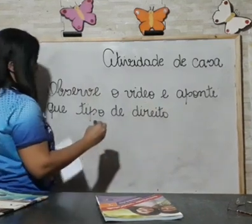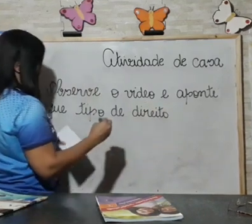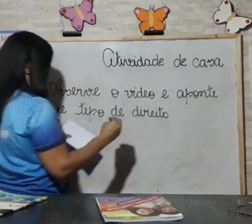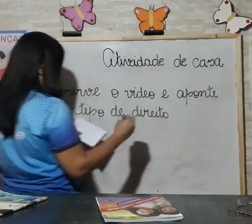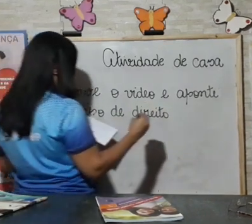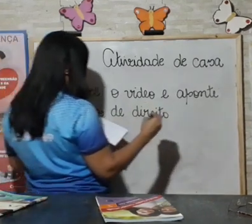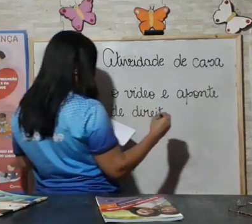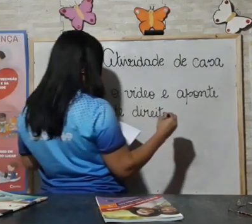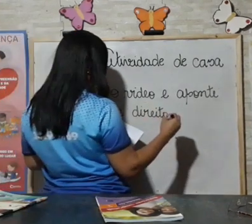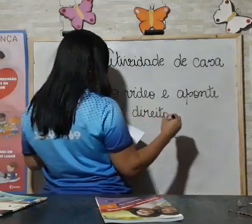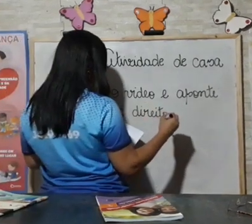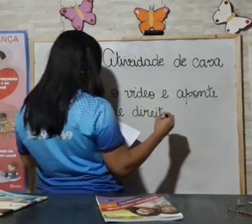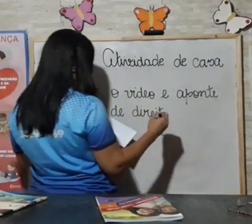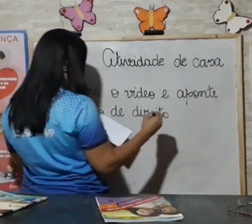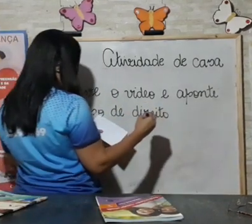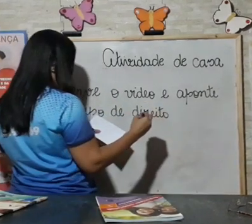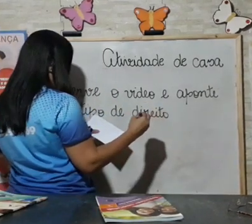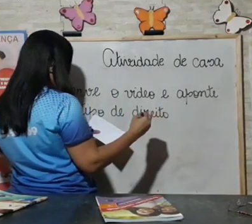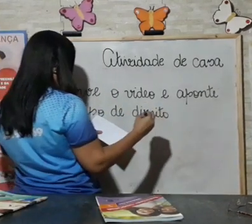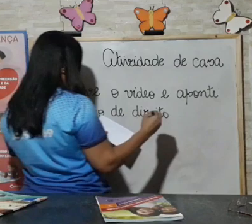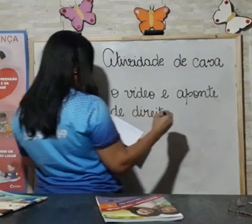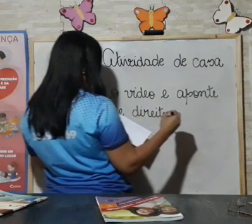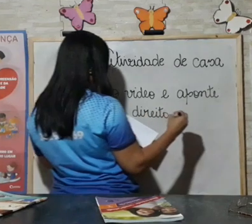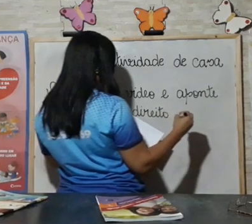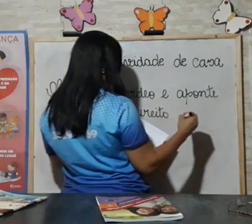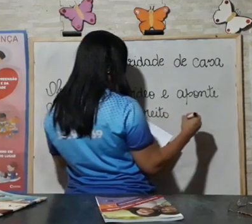Que tipo de direito as crianças estão sendo